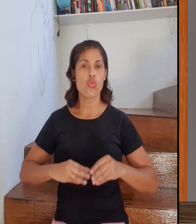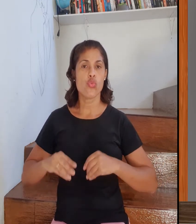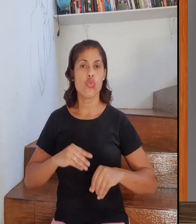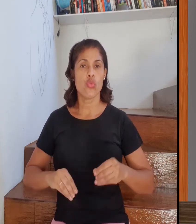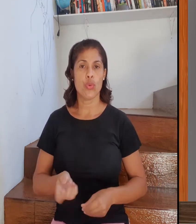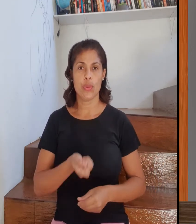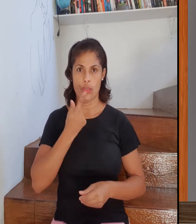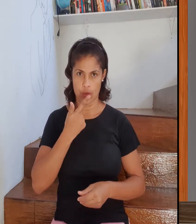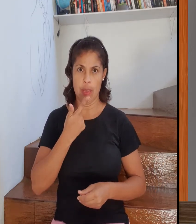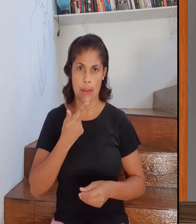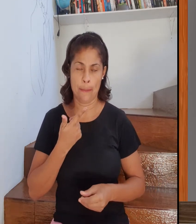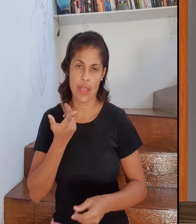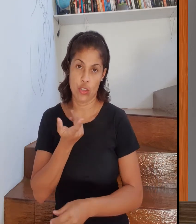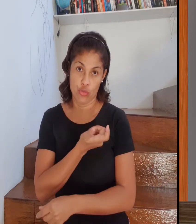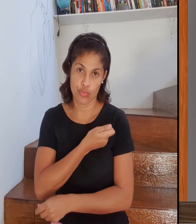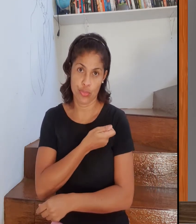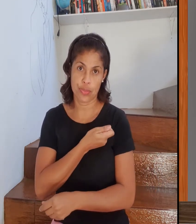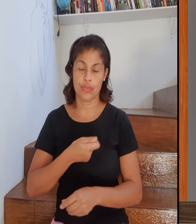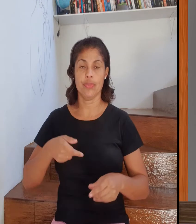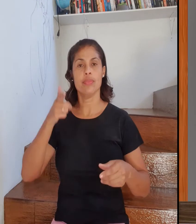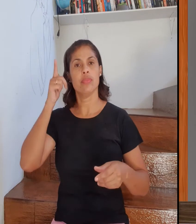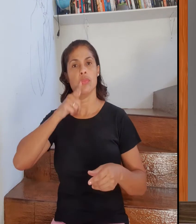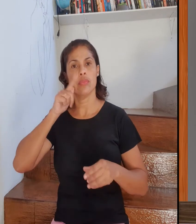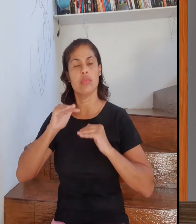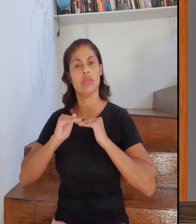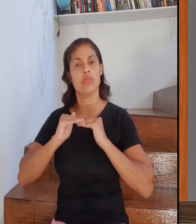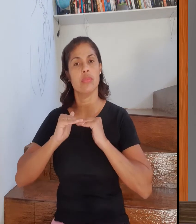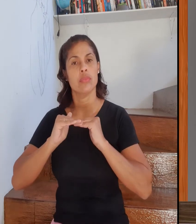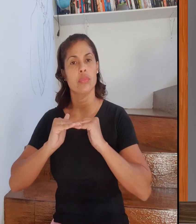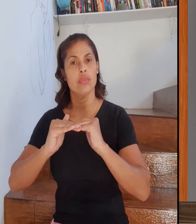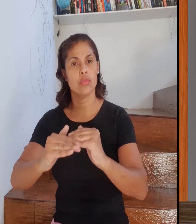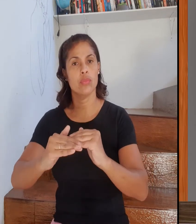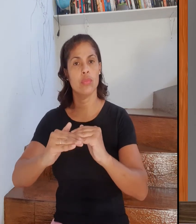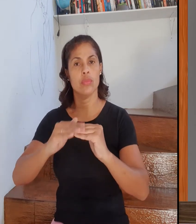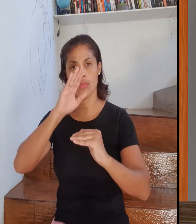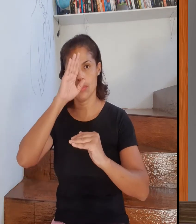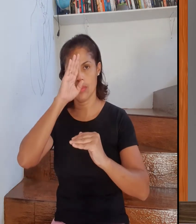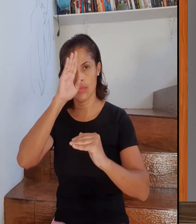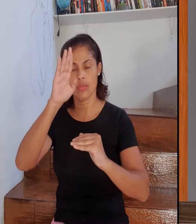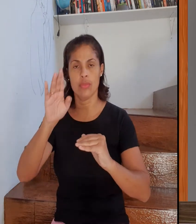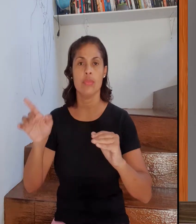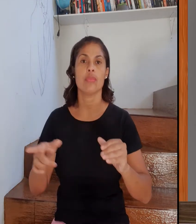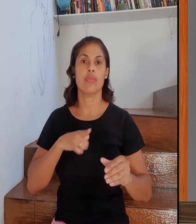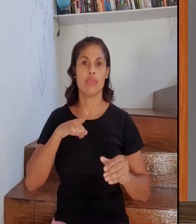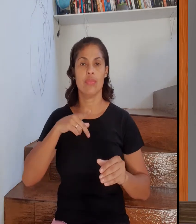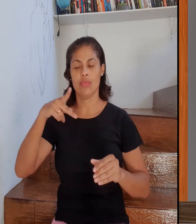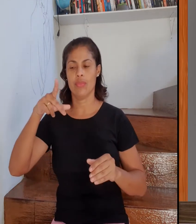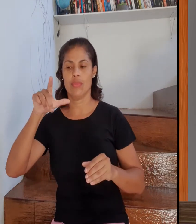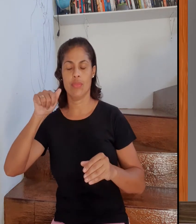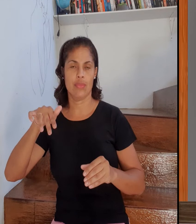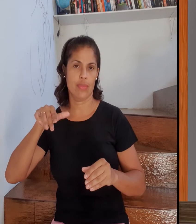fármaco administrado e, com isso, conseguir a mesma concentração que o fármaco se encontra no